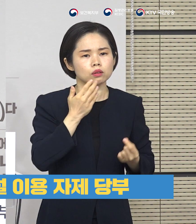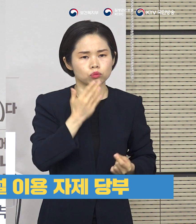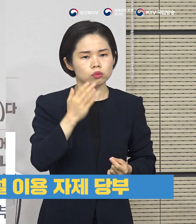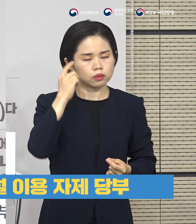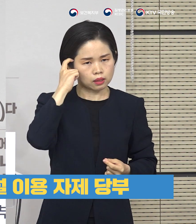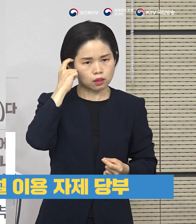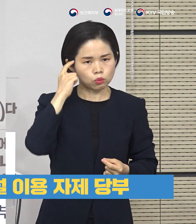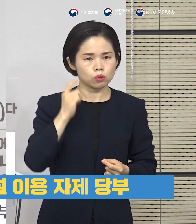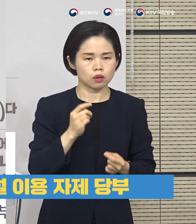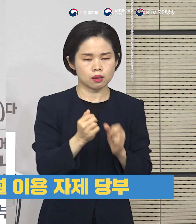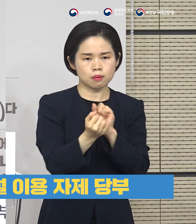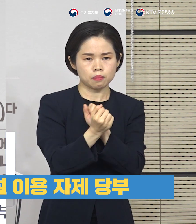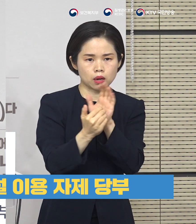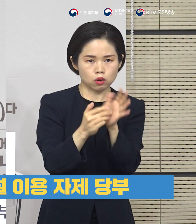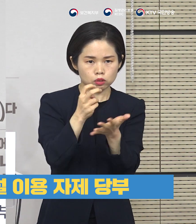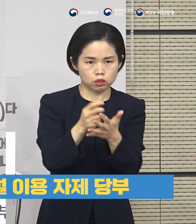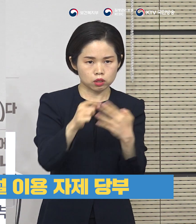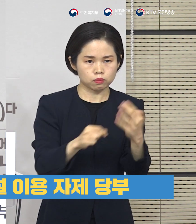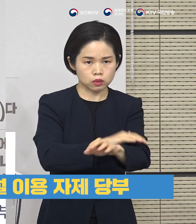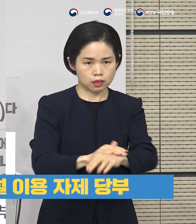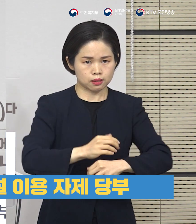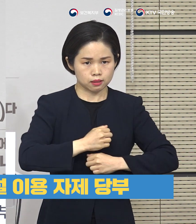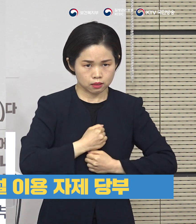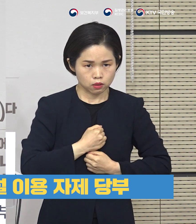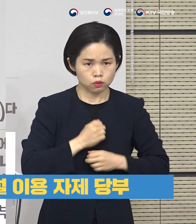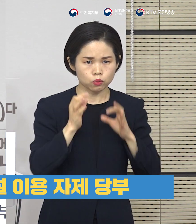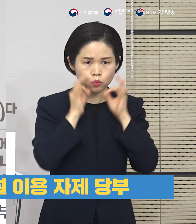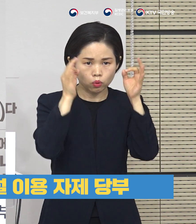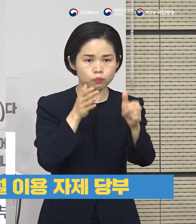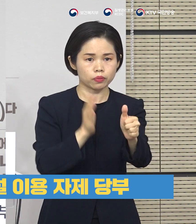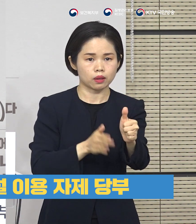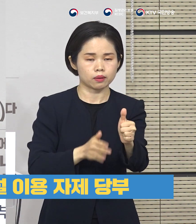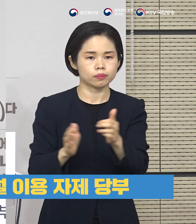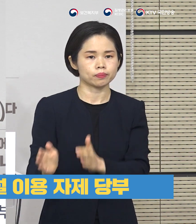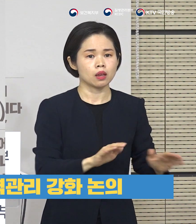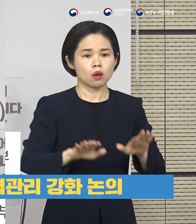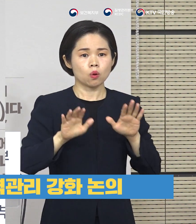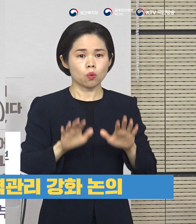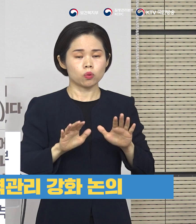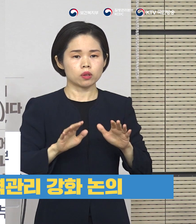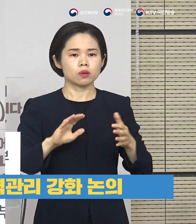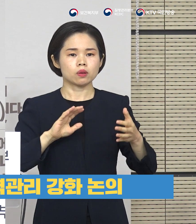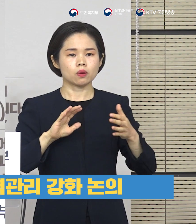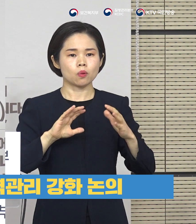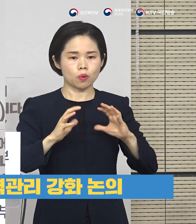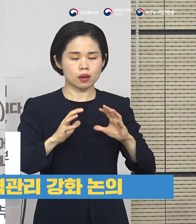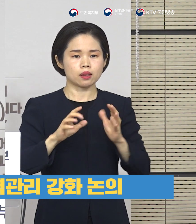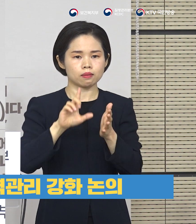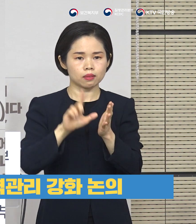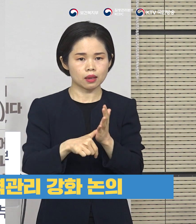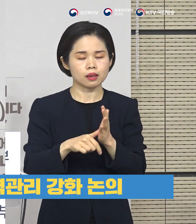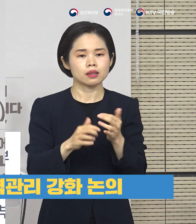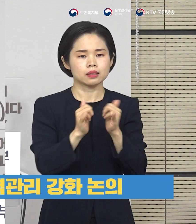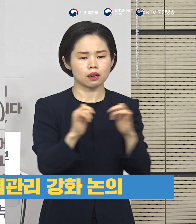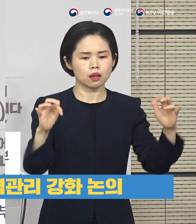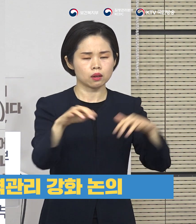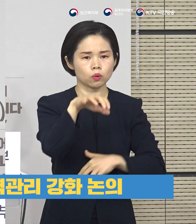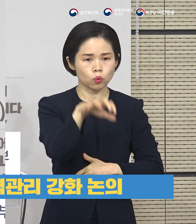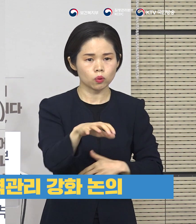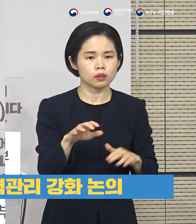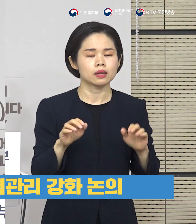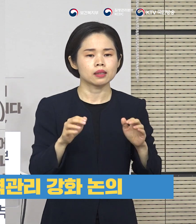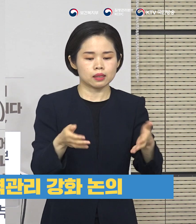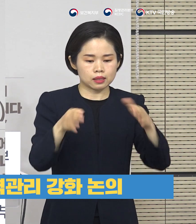방역 수칙을 철저히 지키는 데 더욱 노력해 주시기 바랍니다. 이와 함께 오늘